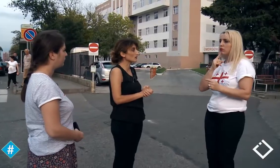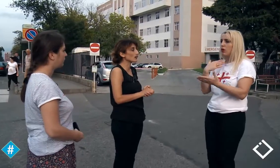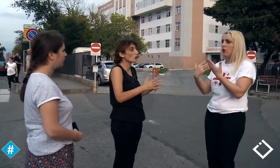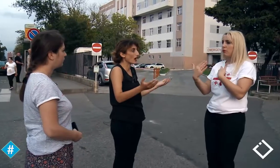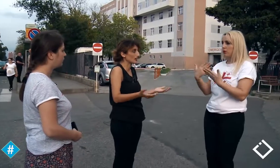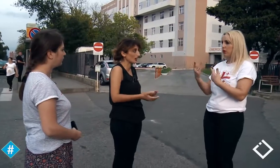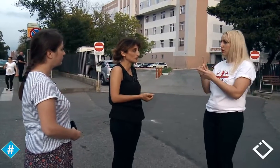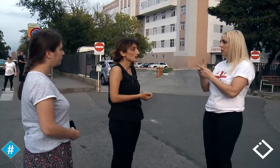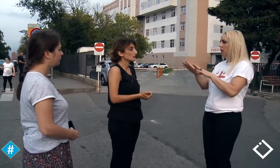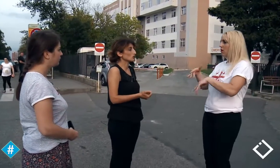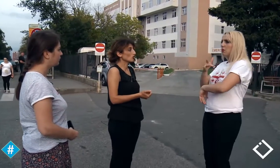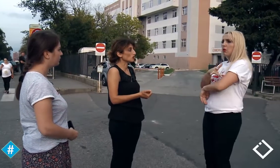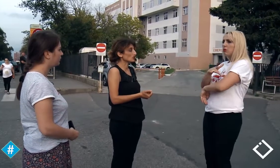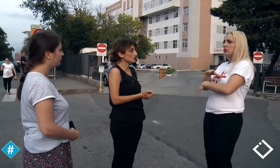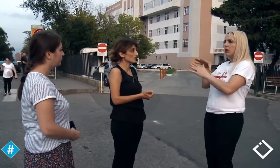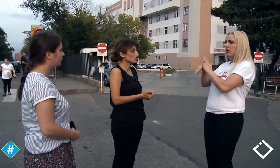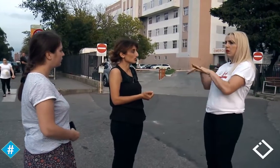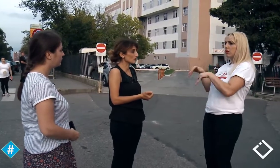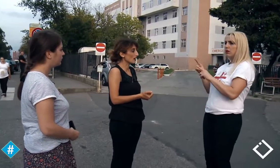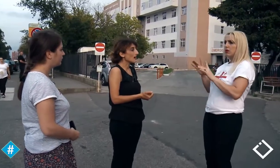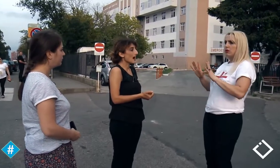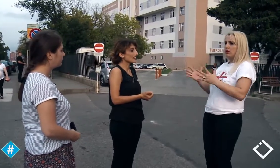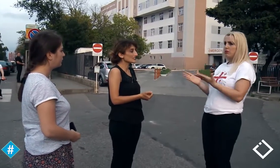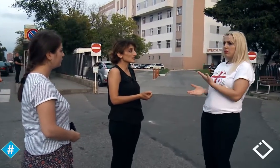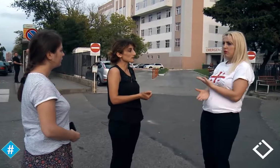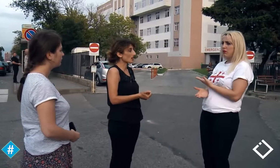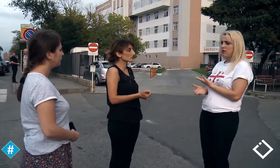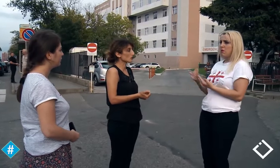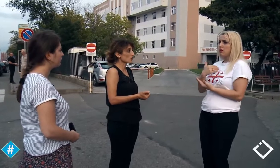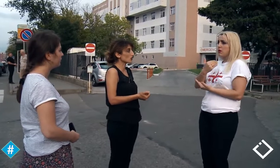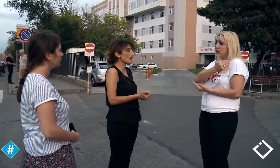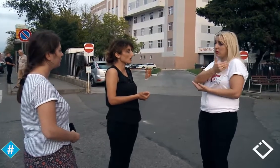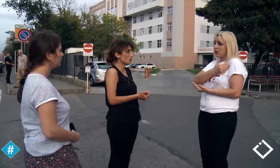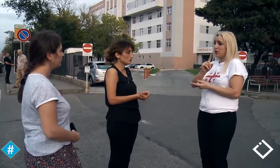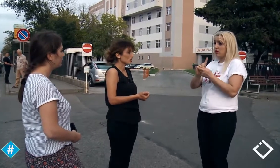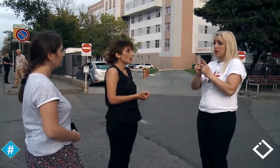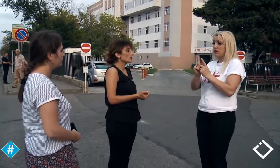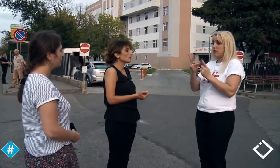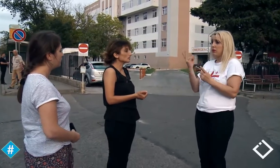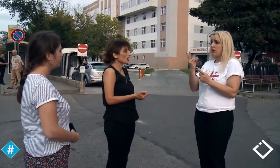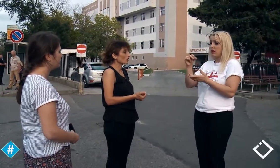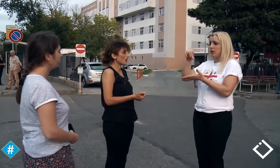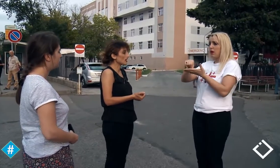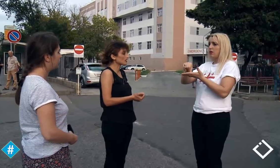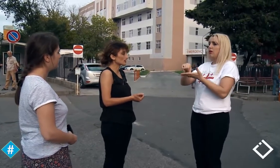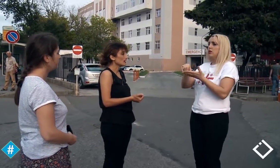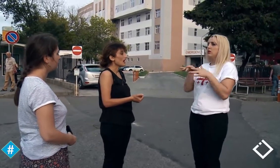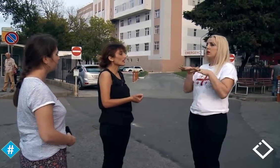ვერ მოახერხებ, იმიტომ რომ კომუნიკაცია სჭირდება. აქ ადგილზე მსგავსი მომსახურება არ გვაქვს. მე მინდა რომ აქ